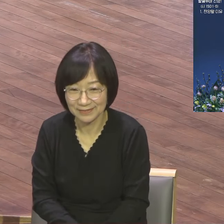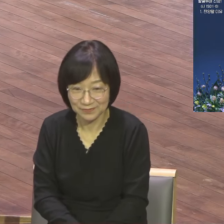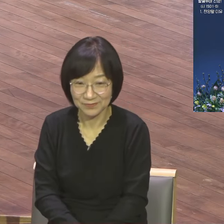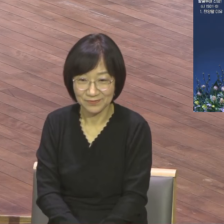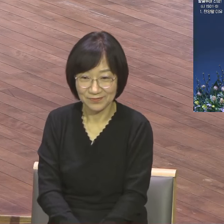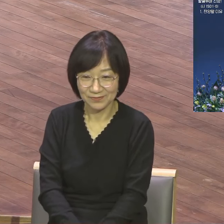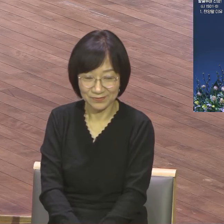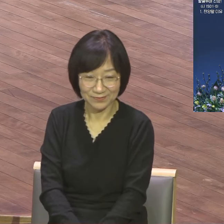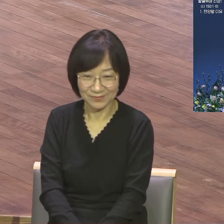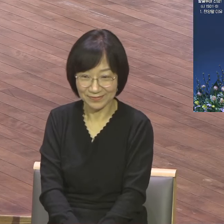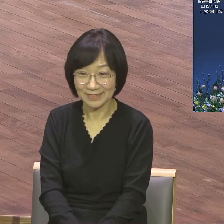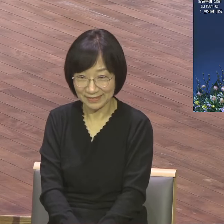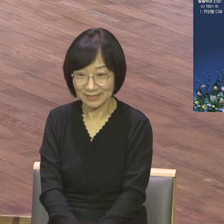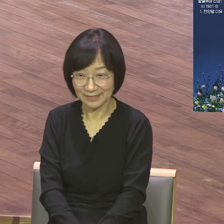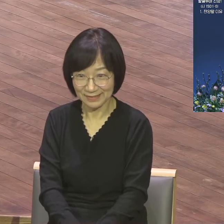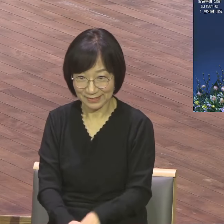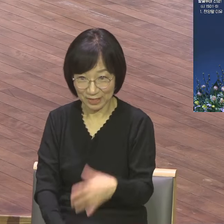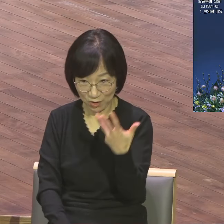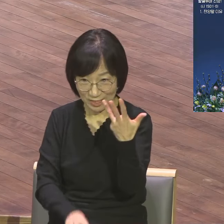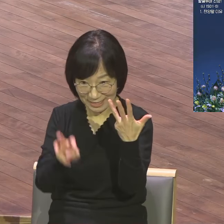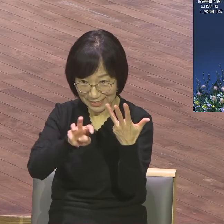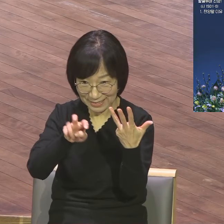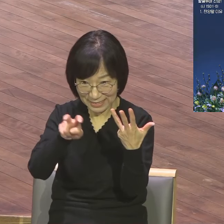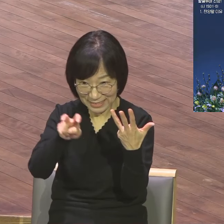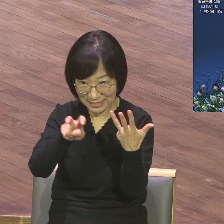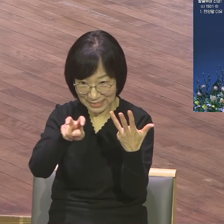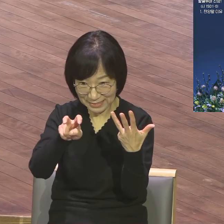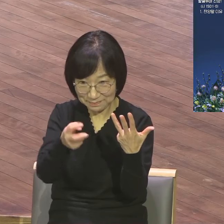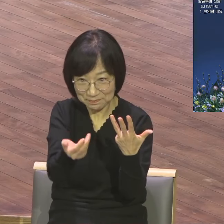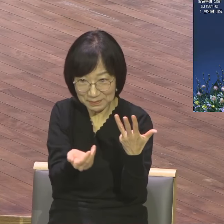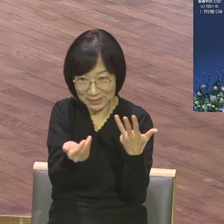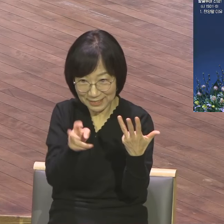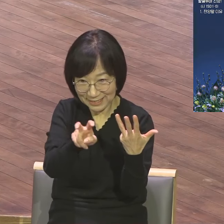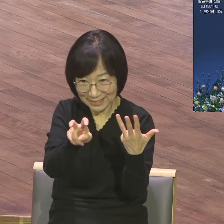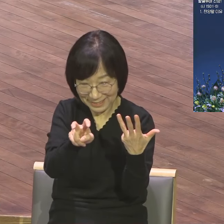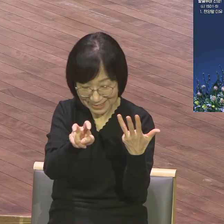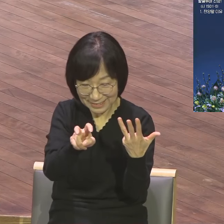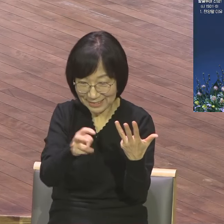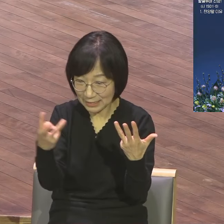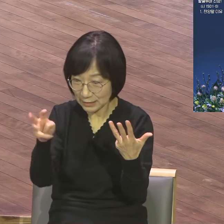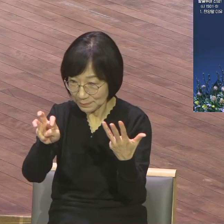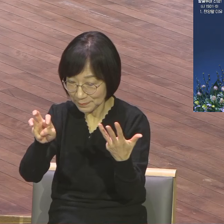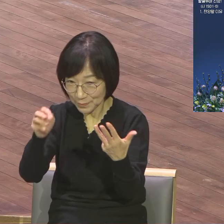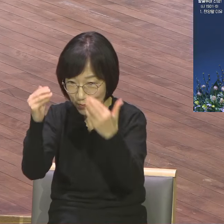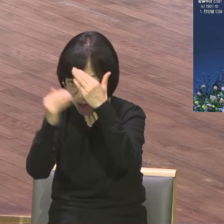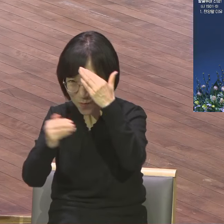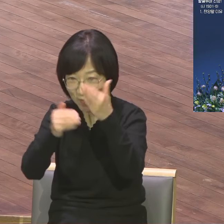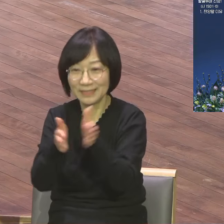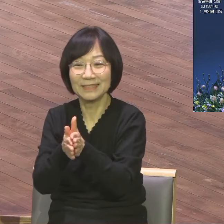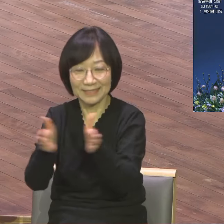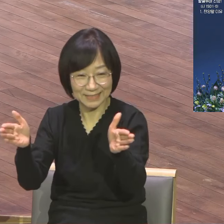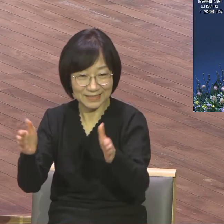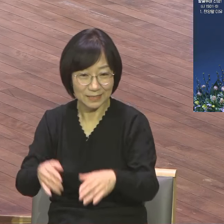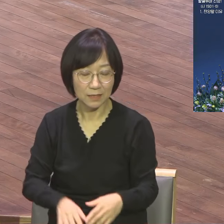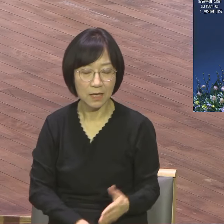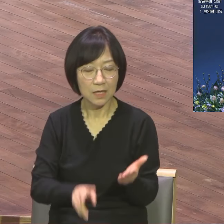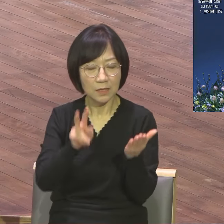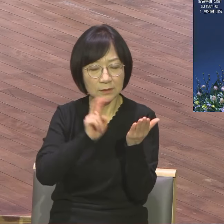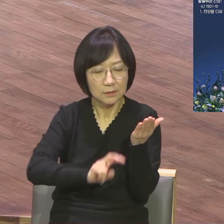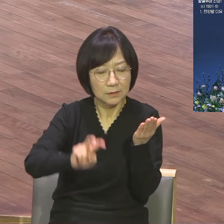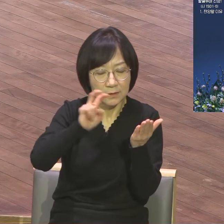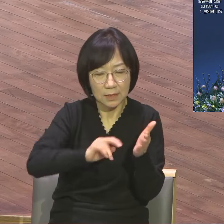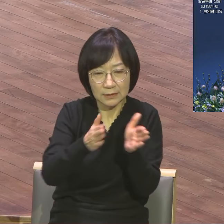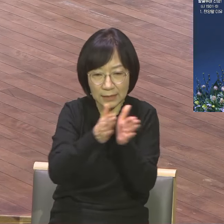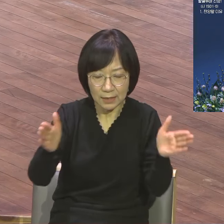예배다. 아멘. 그래서 찬양을 하다 보면요 찬양을 하다 보면 이상해요. 찬양하다 보면 마음에 슬픔과 걱정과